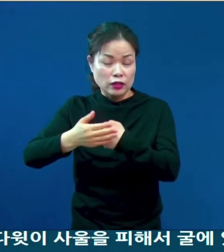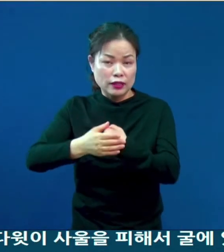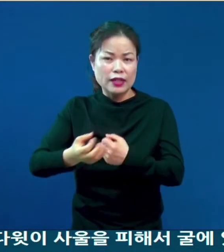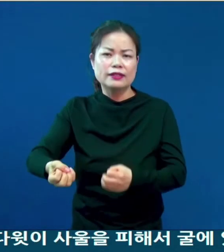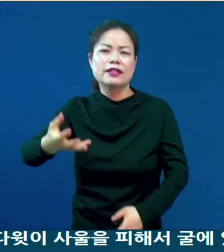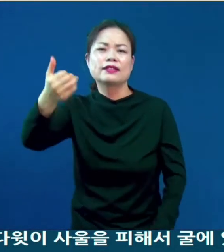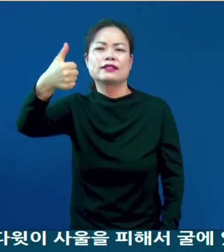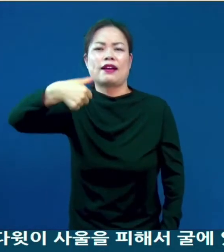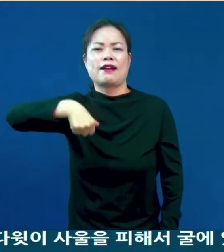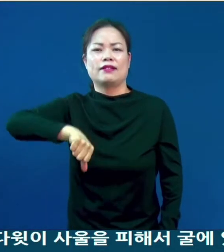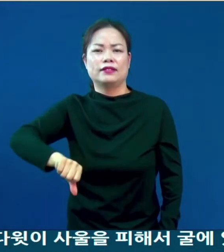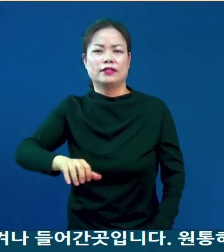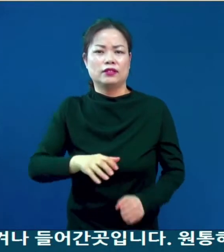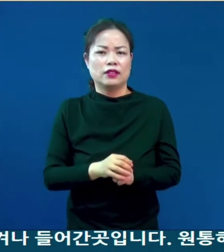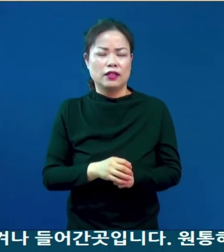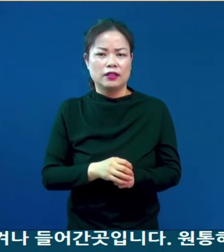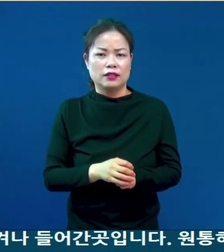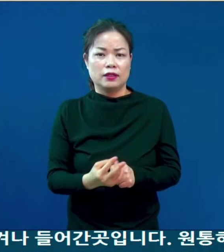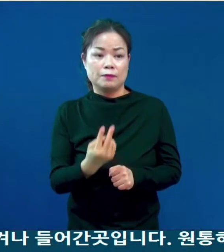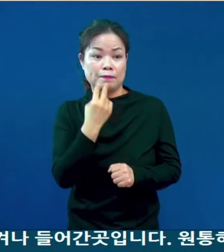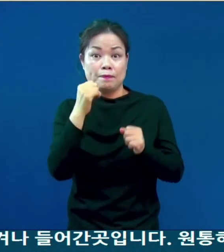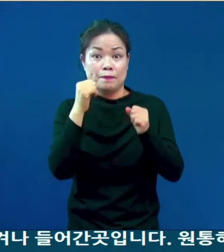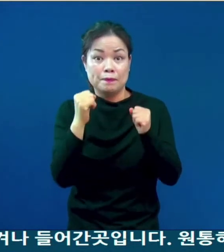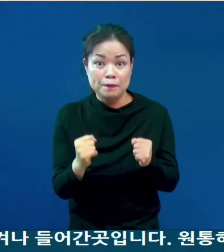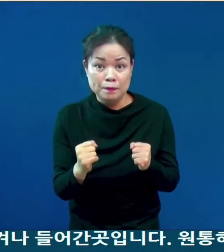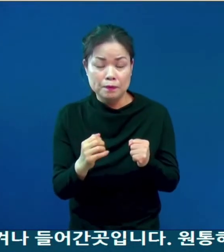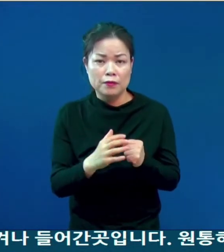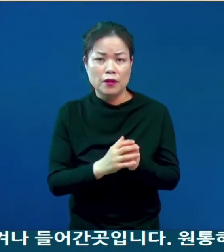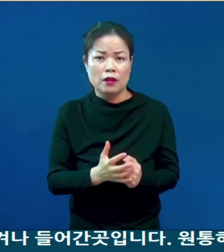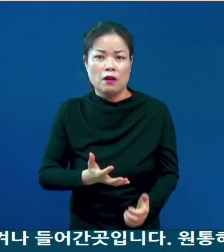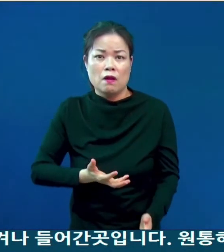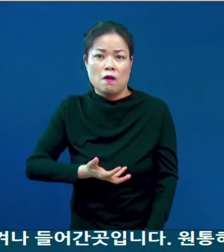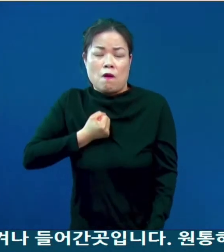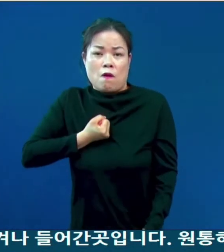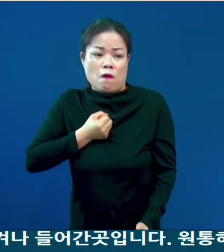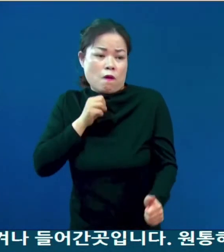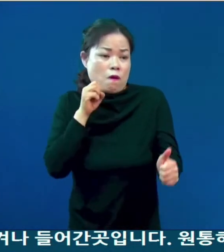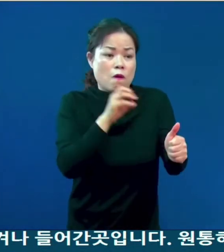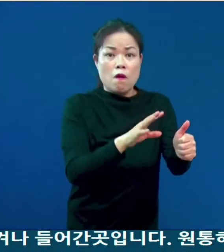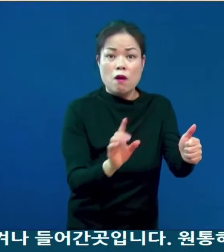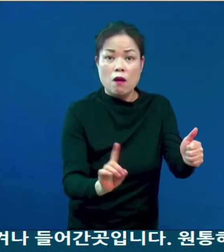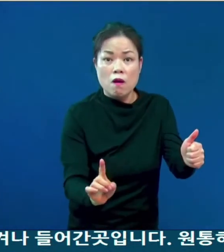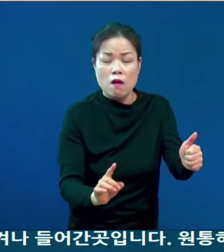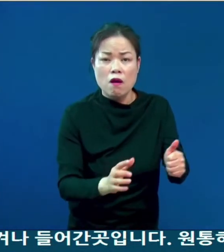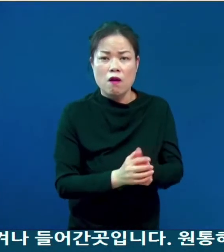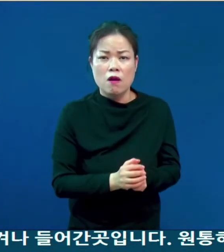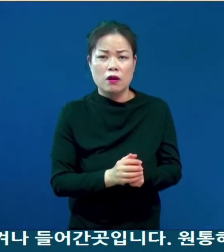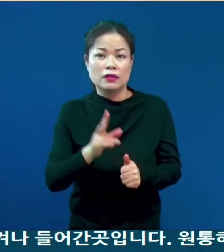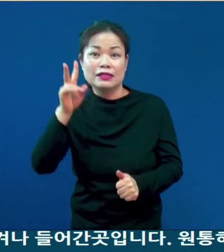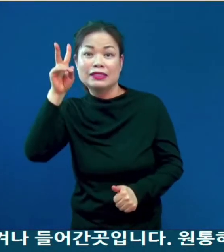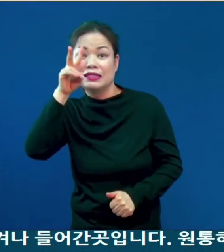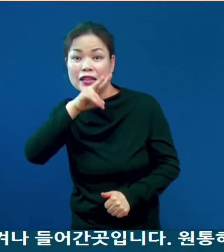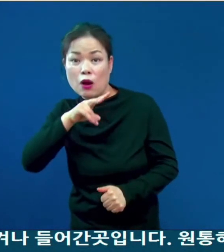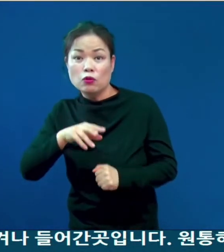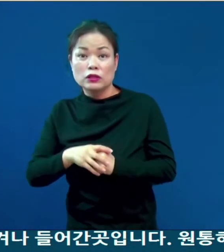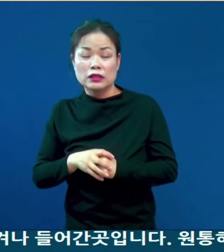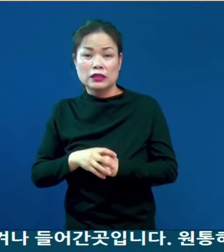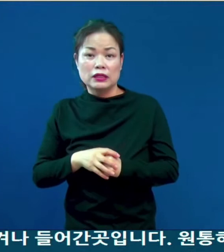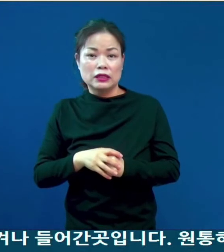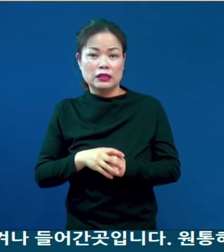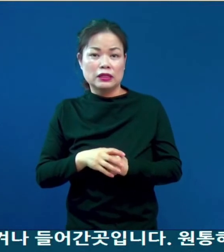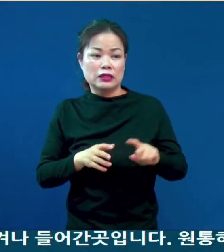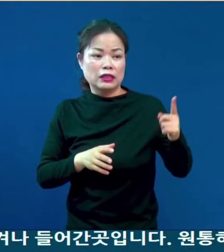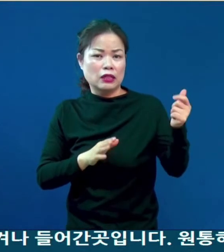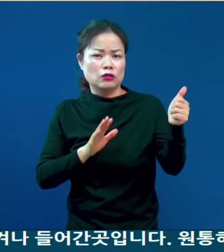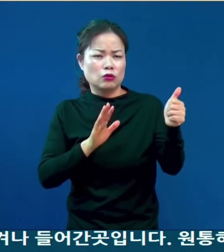제사장의 아들 하나가 구사일생으로 생존해서 충격적인 비보를 전합니다. 무엇입니까? 사울이 다윗을